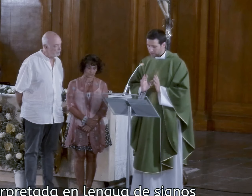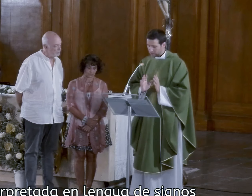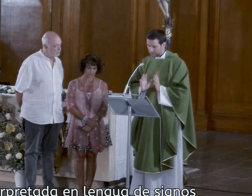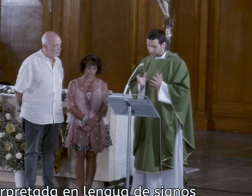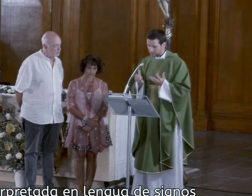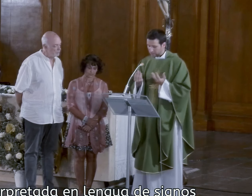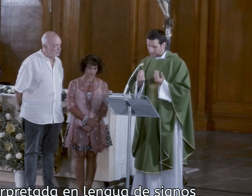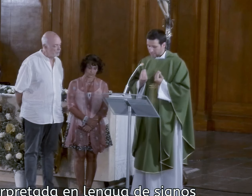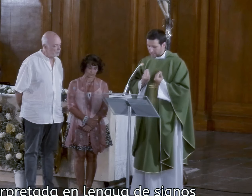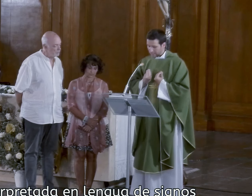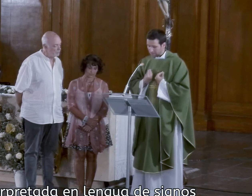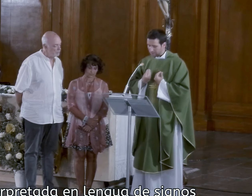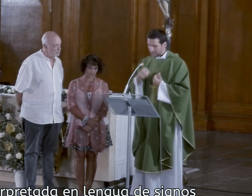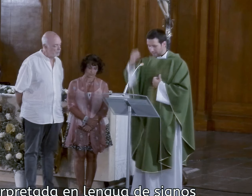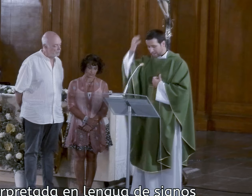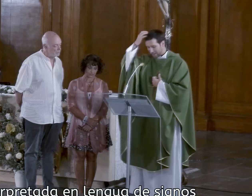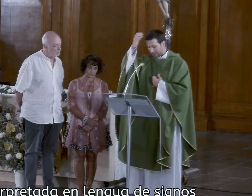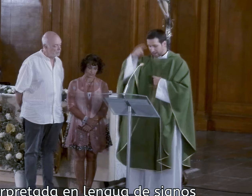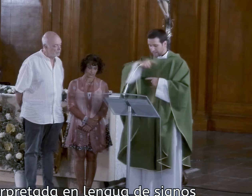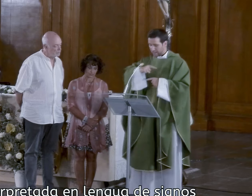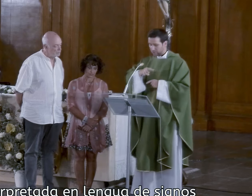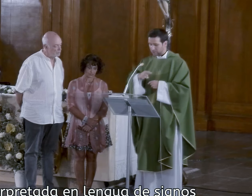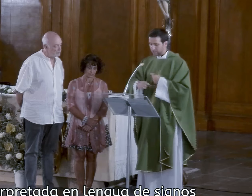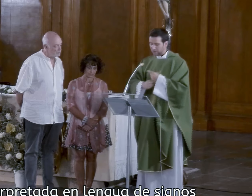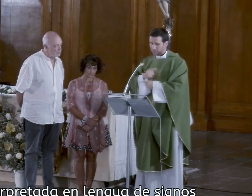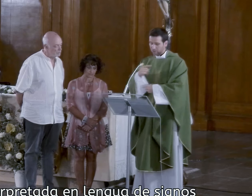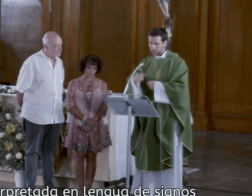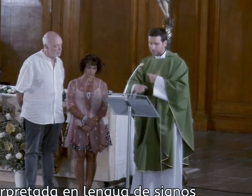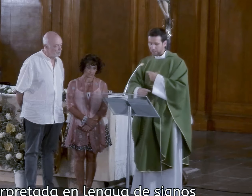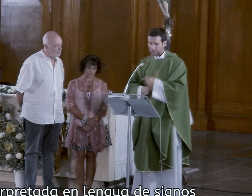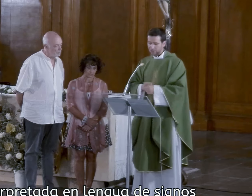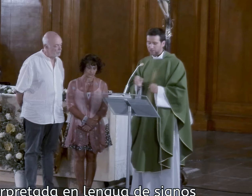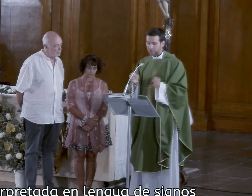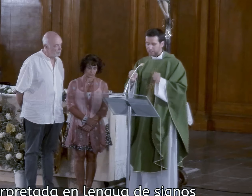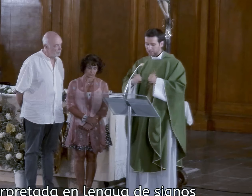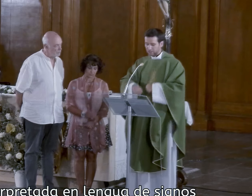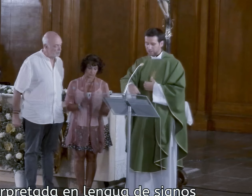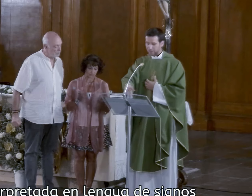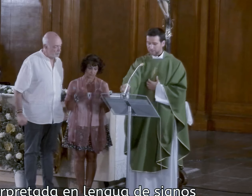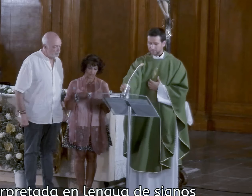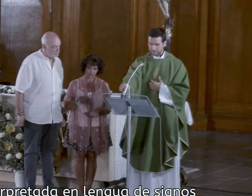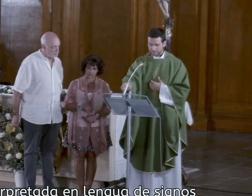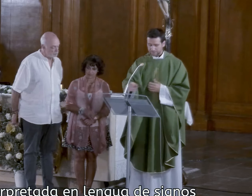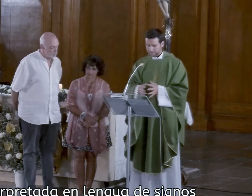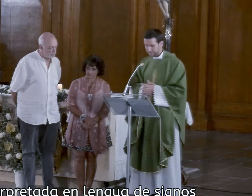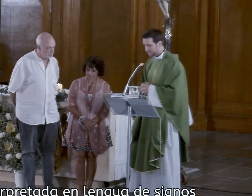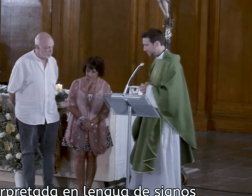Hijo Jesucristo, que vive y reina contigo por los siglos de los siglos.